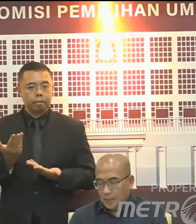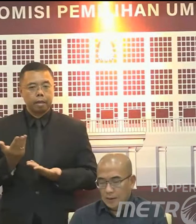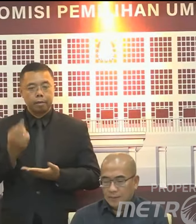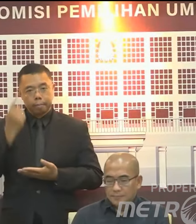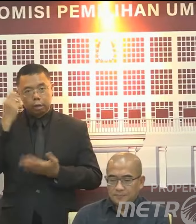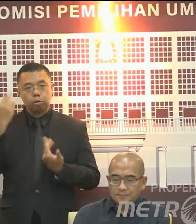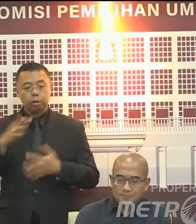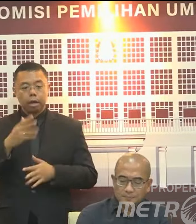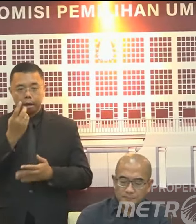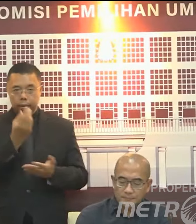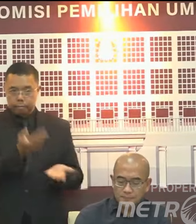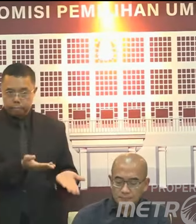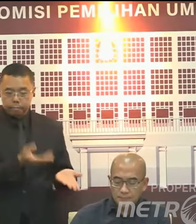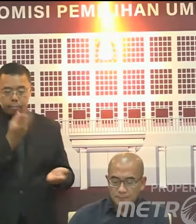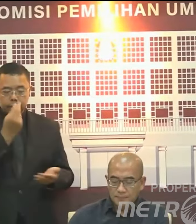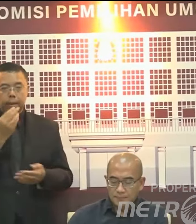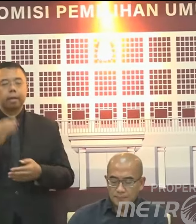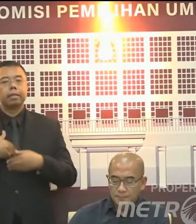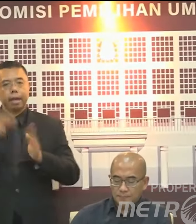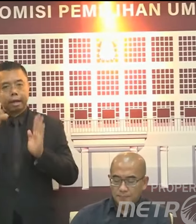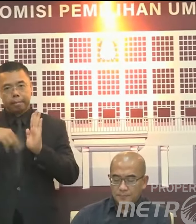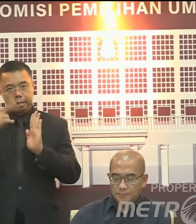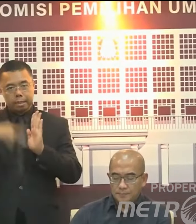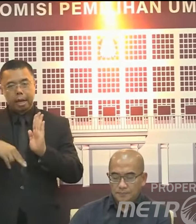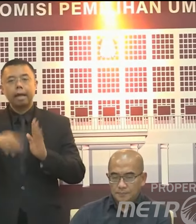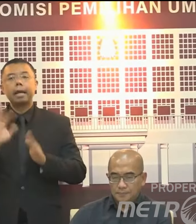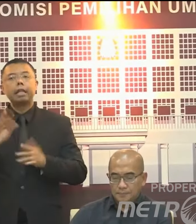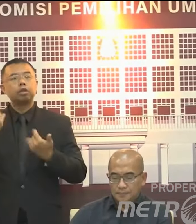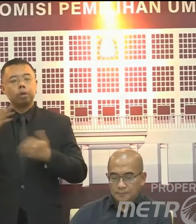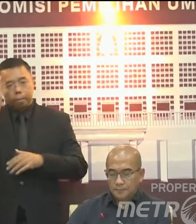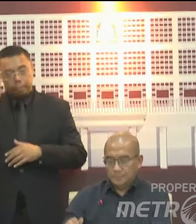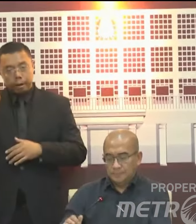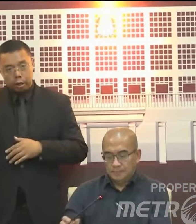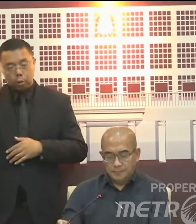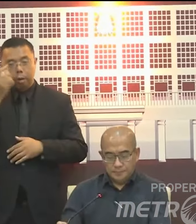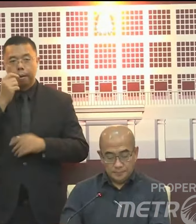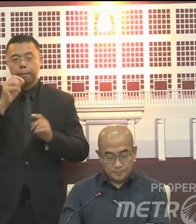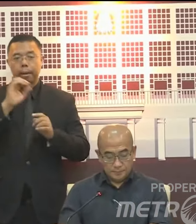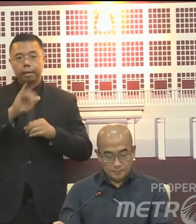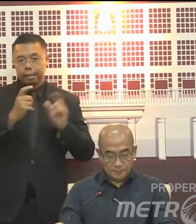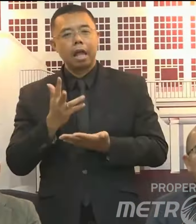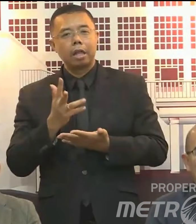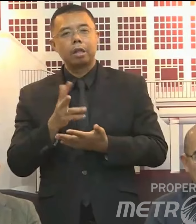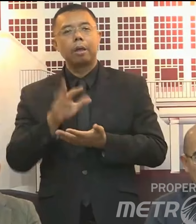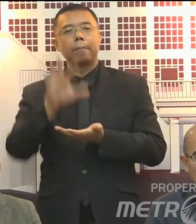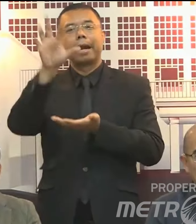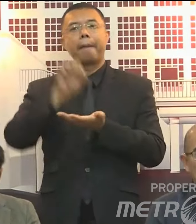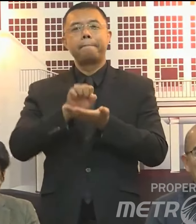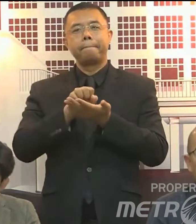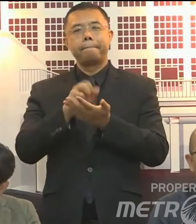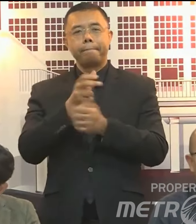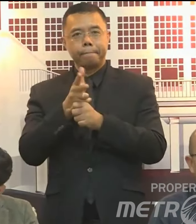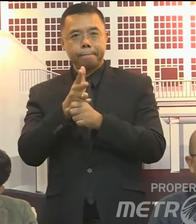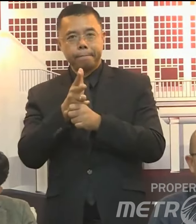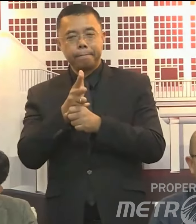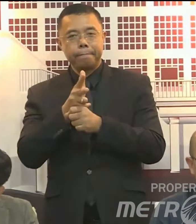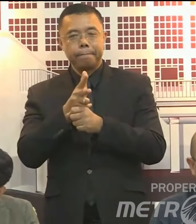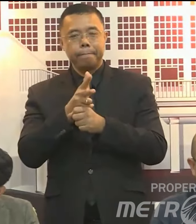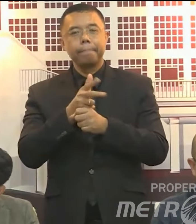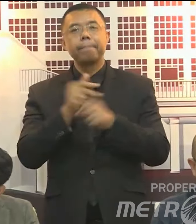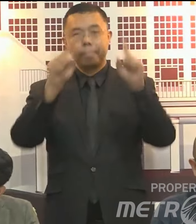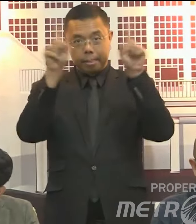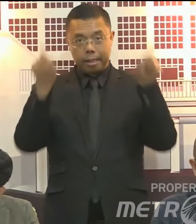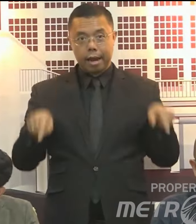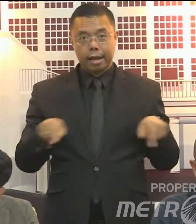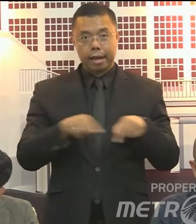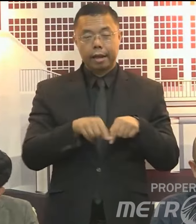RI memiliki waktu paling lambat 35 hari setelah hari pemungutan suara untuk menetapkan hasil rekapitulasi perolehan suara secara